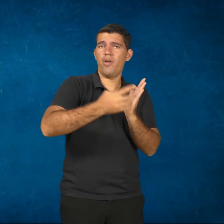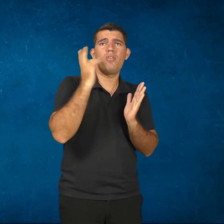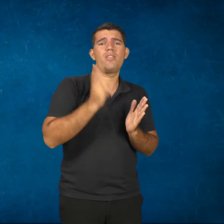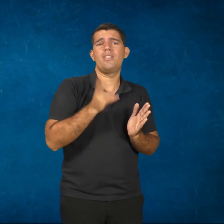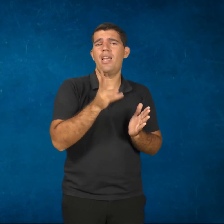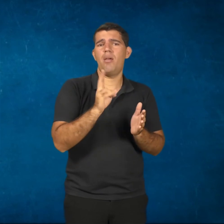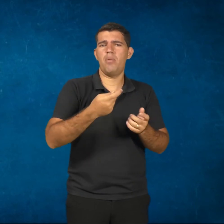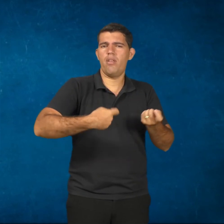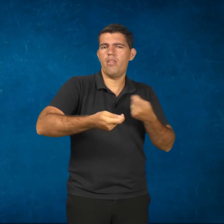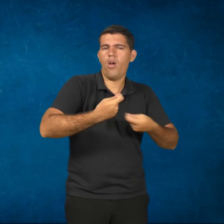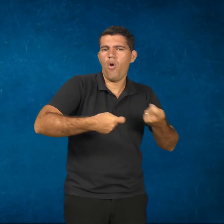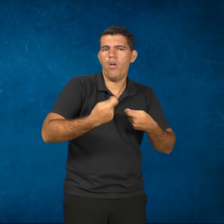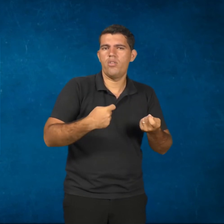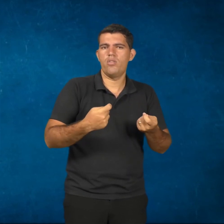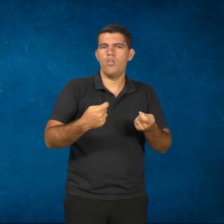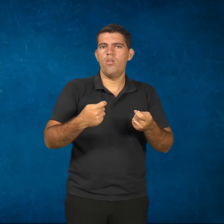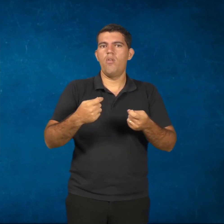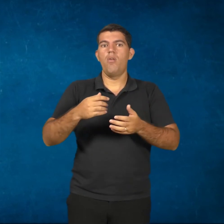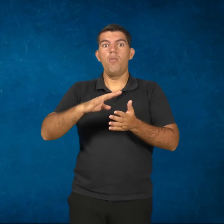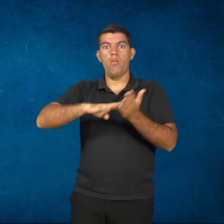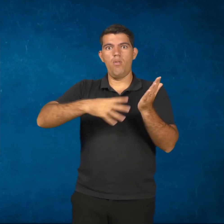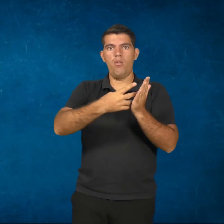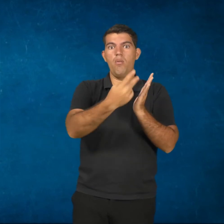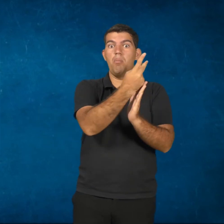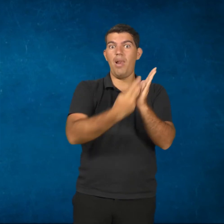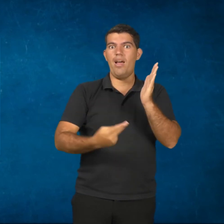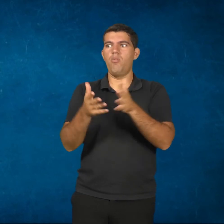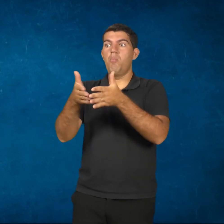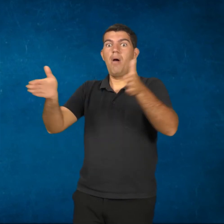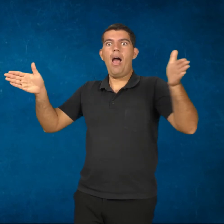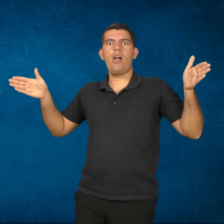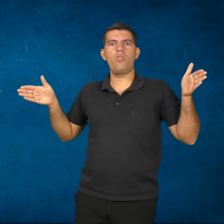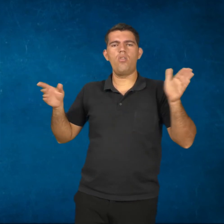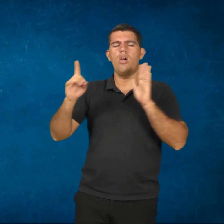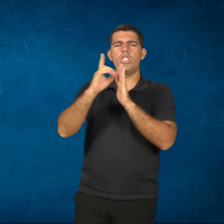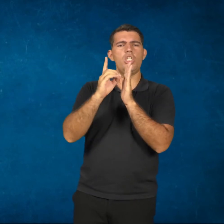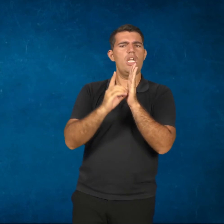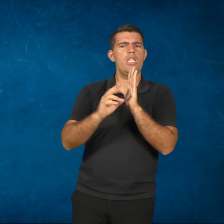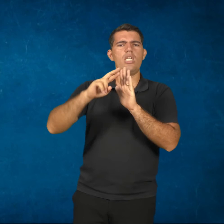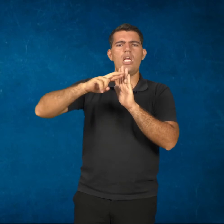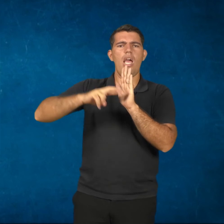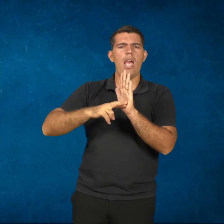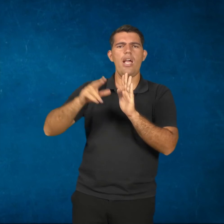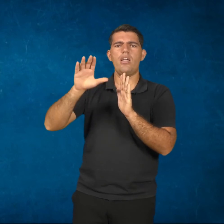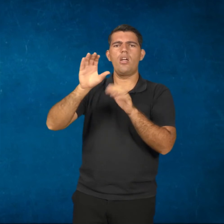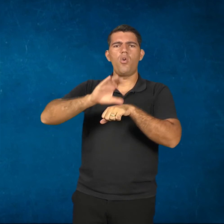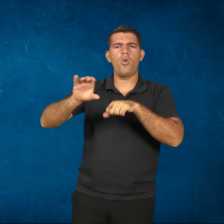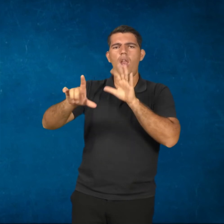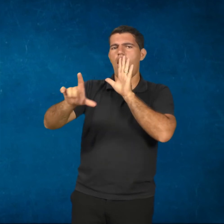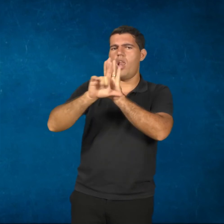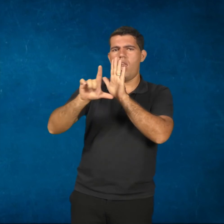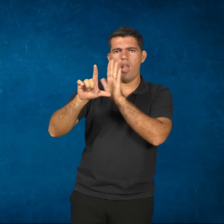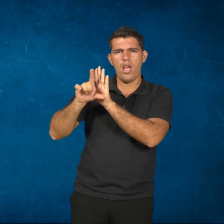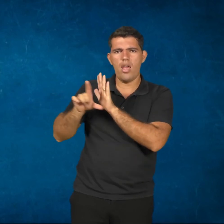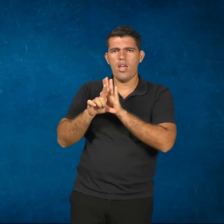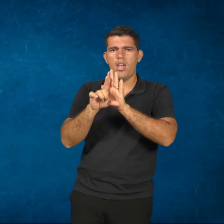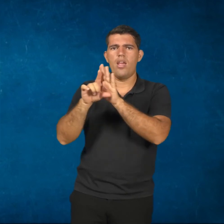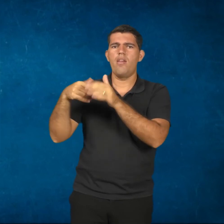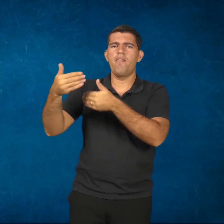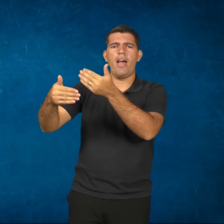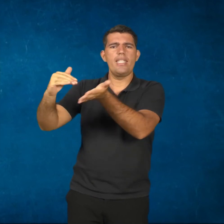a sua elaboração no plano macro, das diretrizes curriculares, da legislação maior, passando